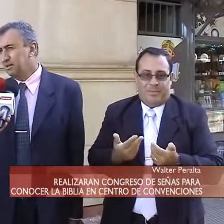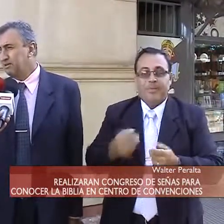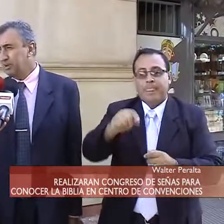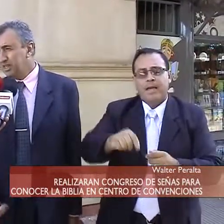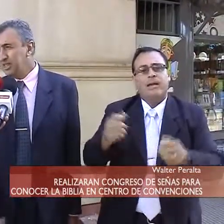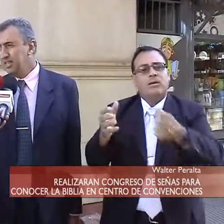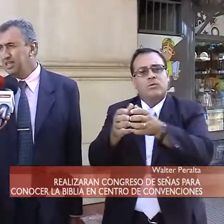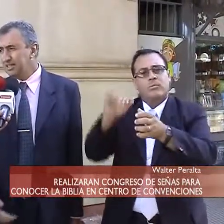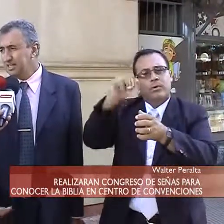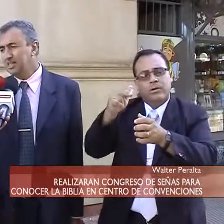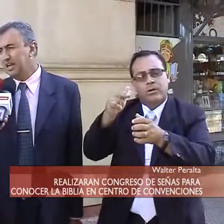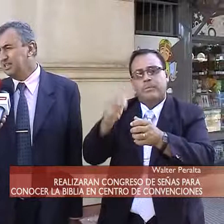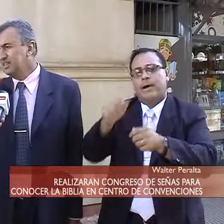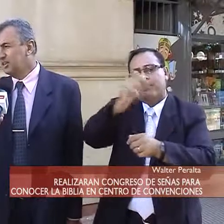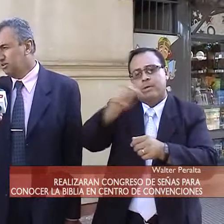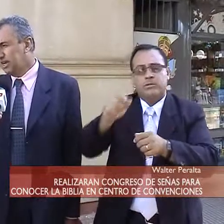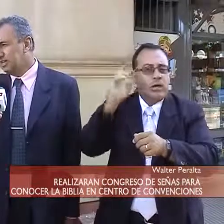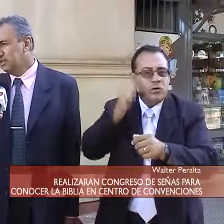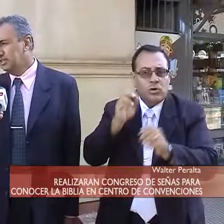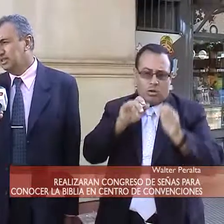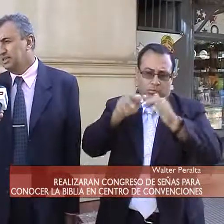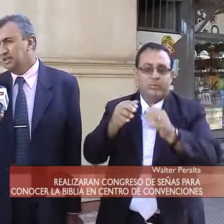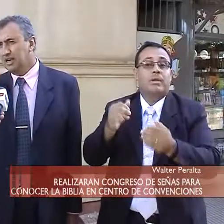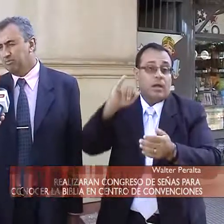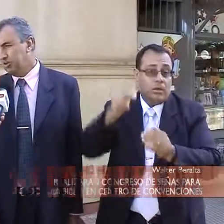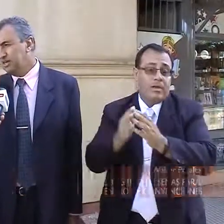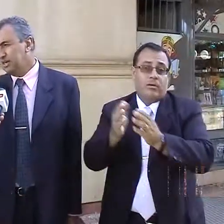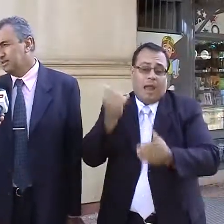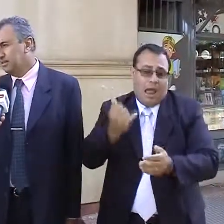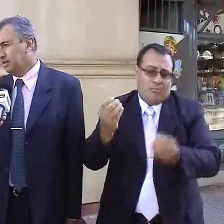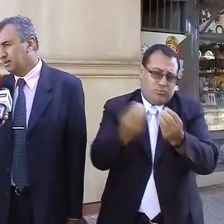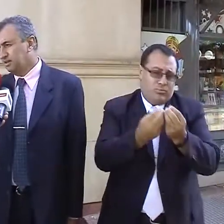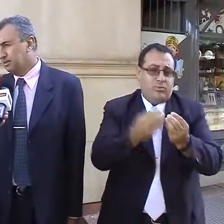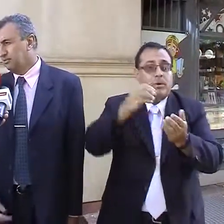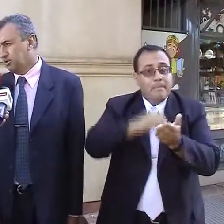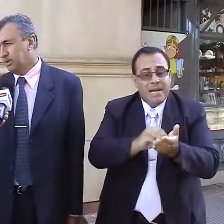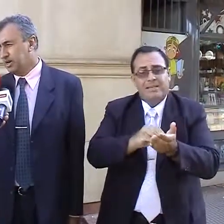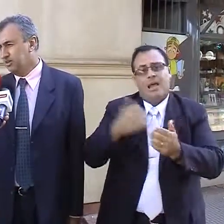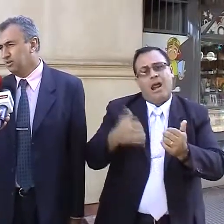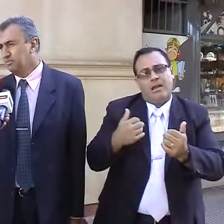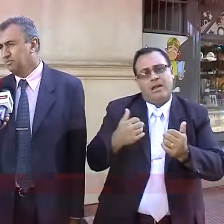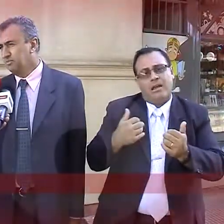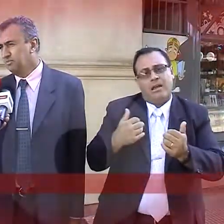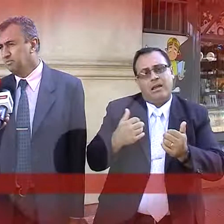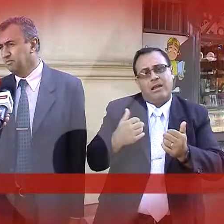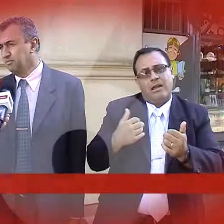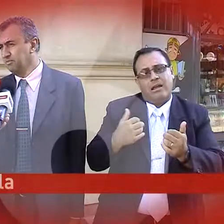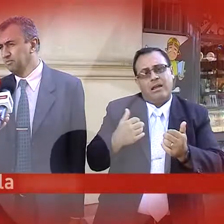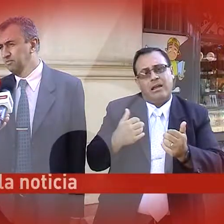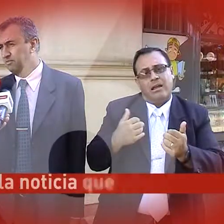Jehová, predican y asisten a las distintas congregaciones en las provincias de nuestro país, ¿no?